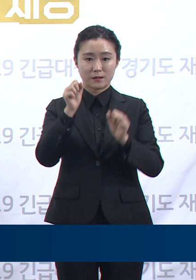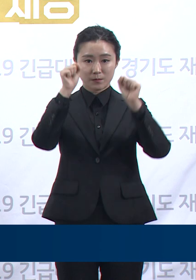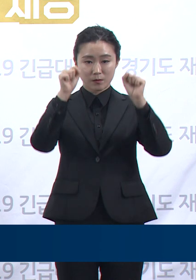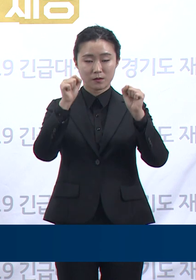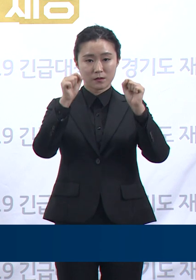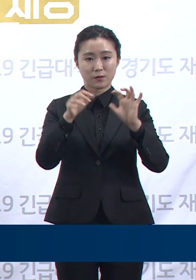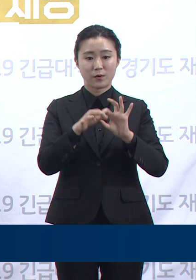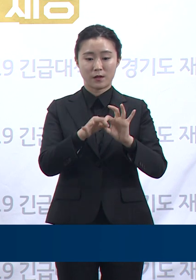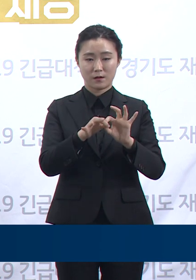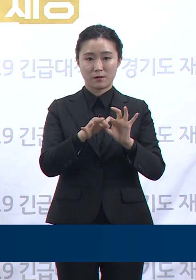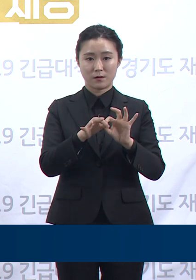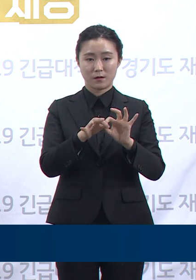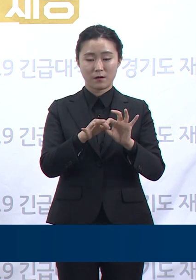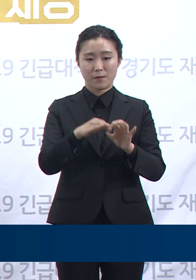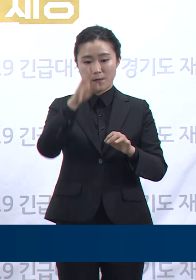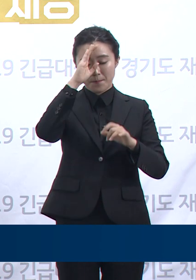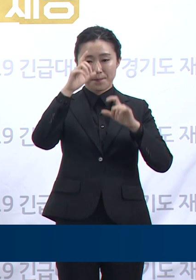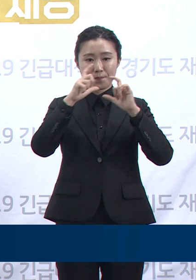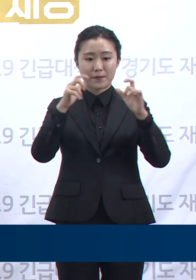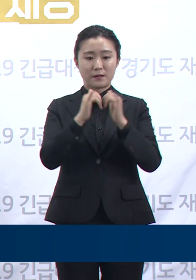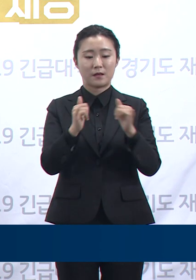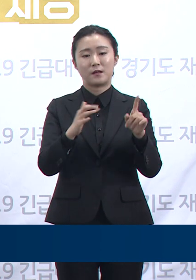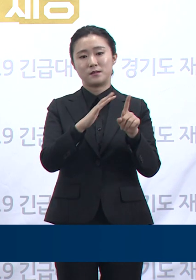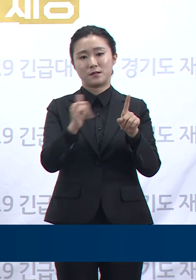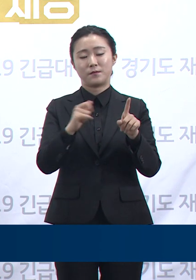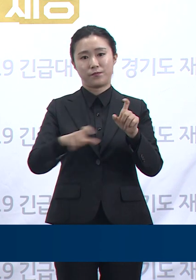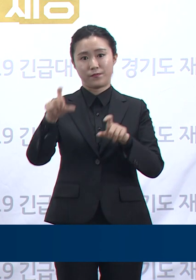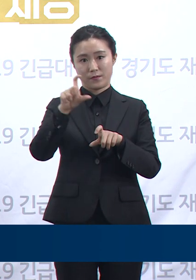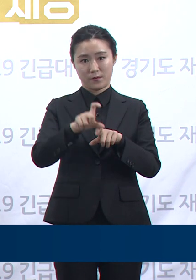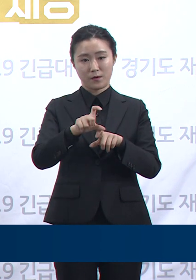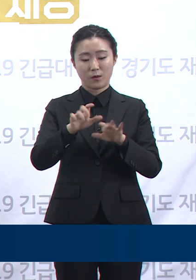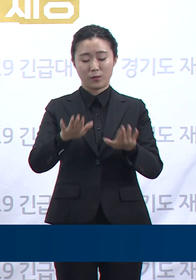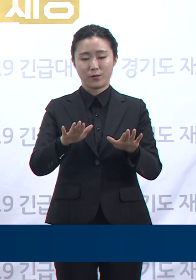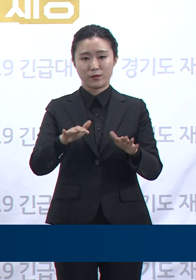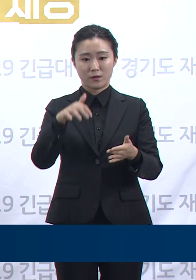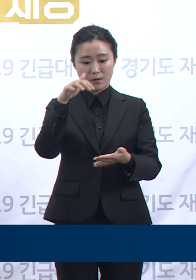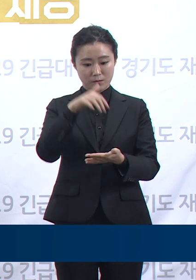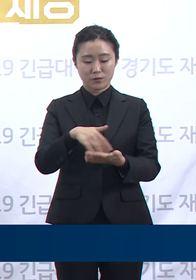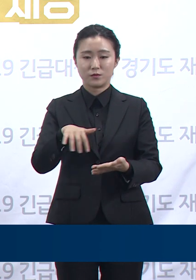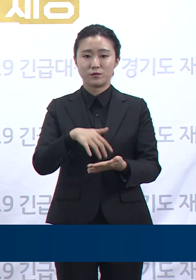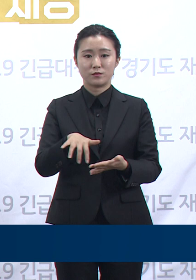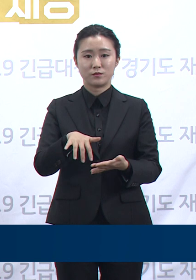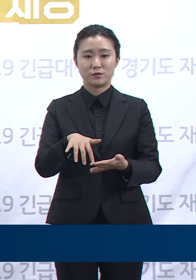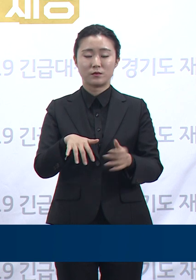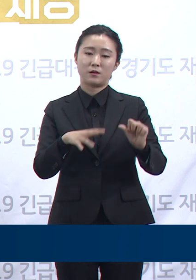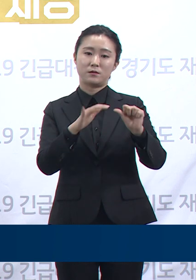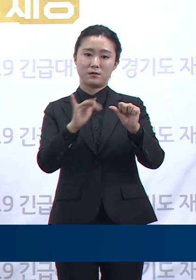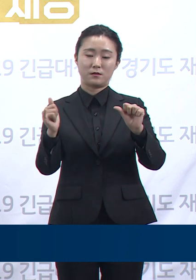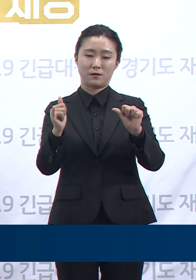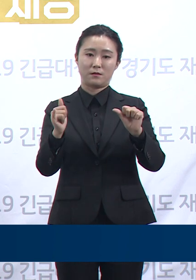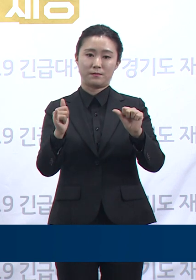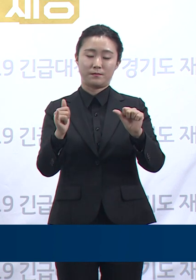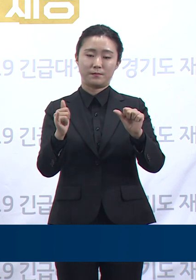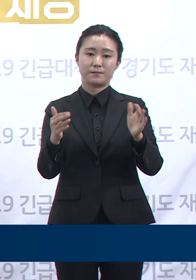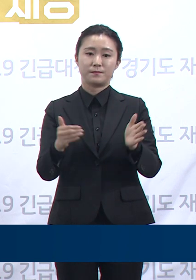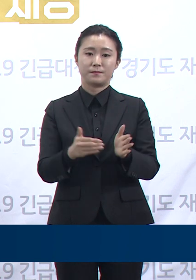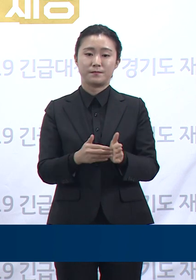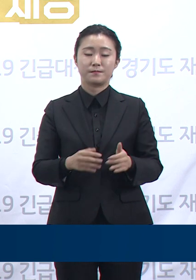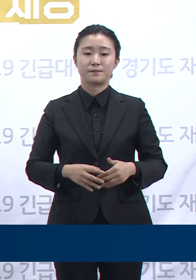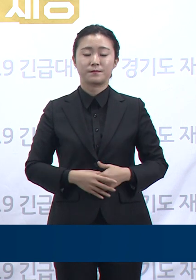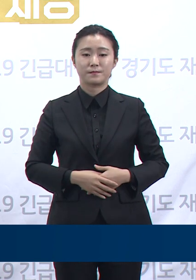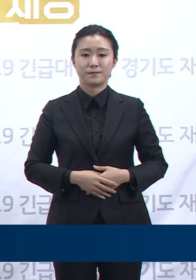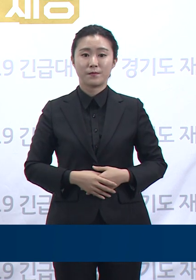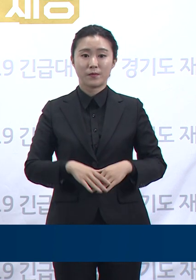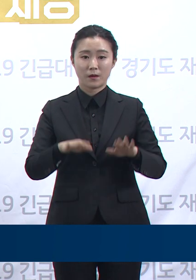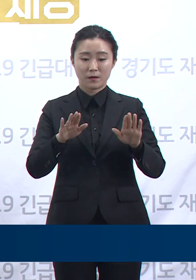추가되면서 오늘 0시 기준 코로나19 확진자는 관련된 확진자는 5명으로 늘었습니다.